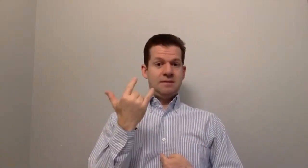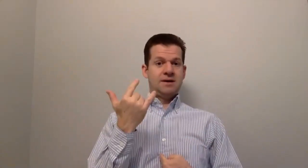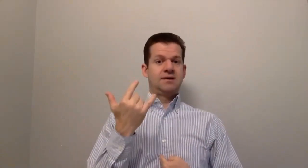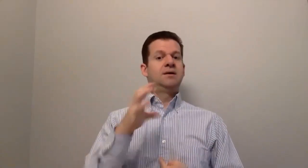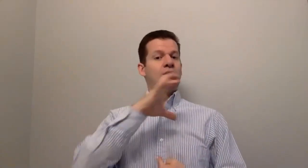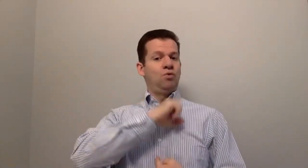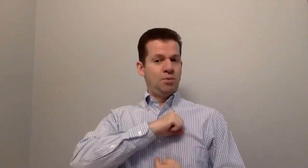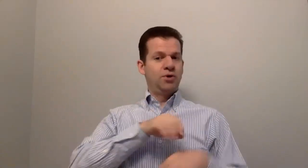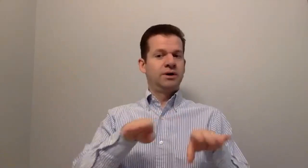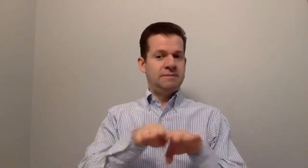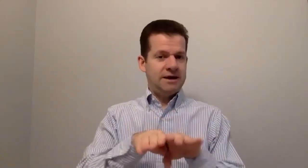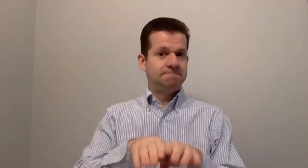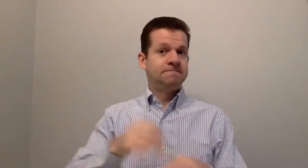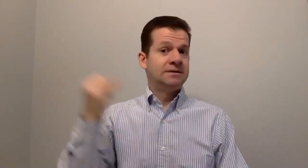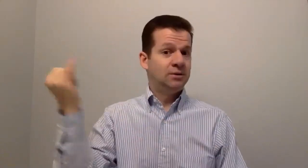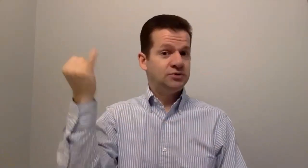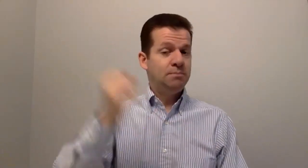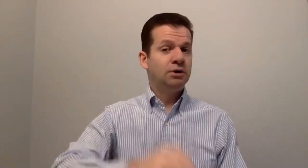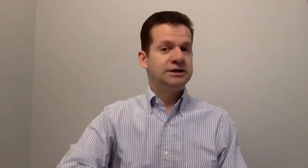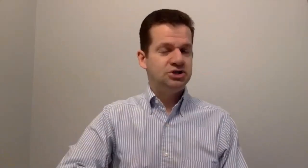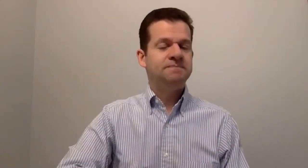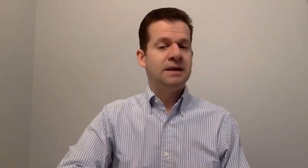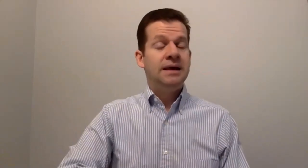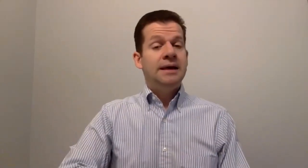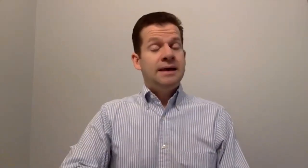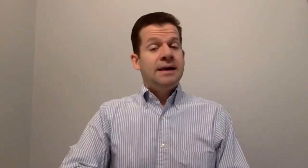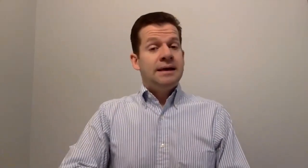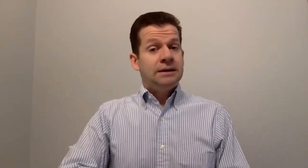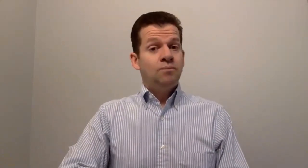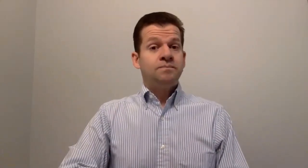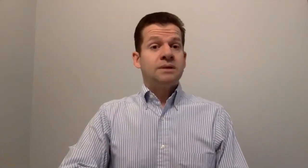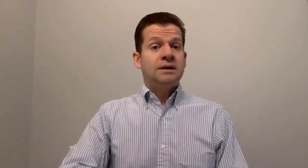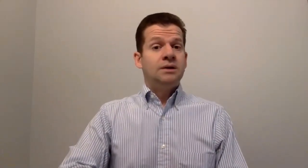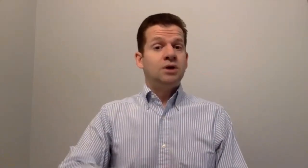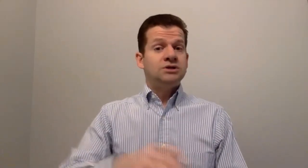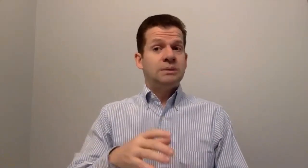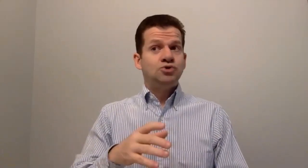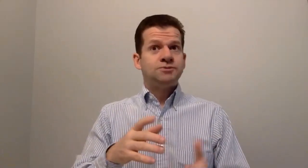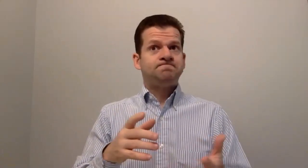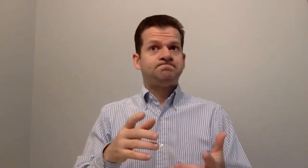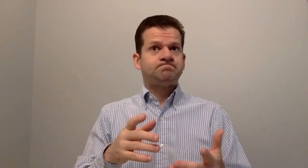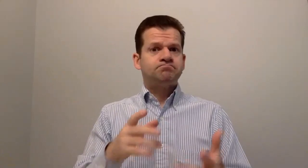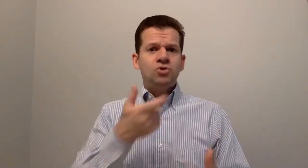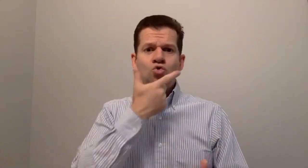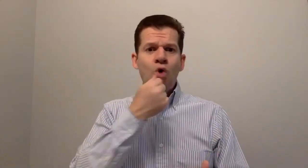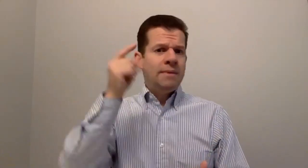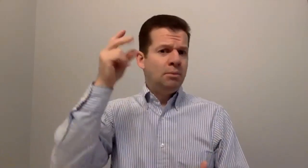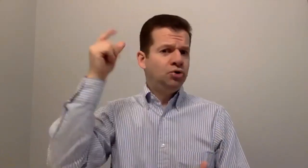ama, o amor também. Então, isso é importante. Então, nós estamos... Um homem, há muito